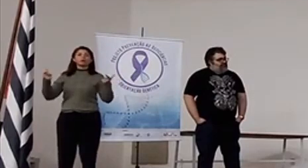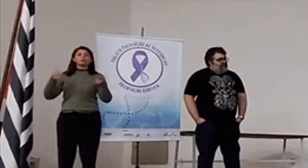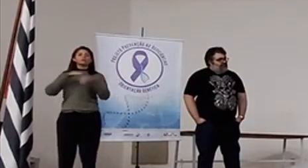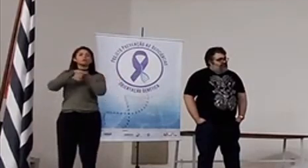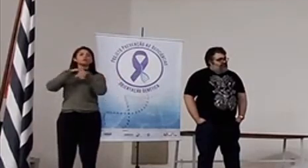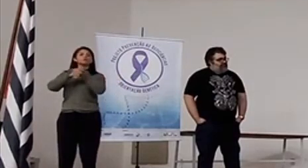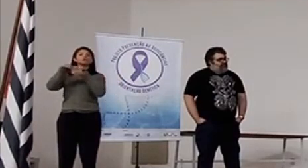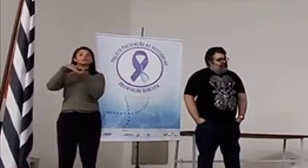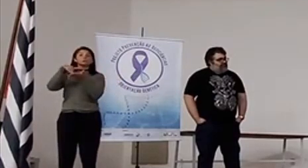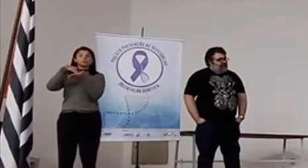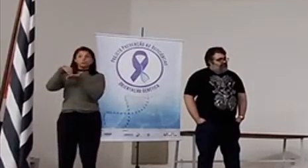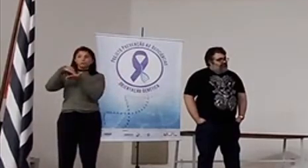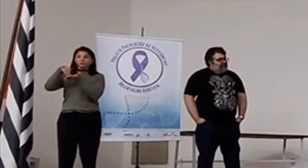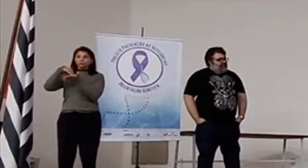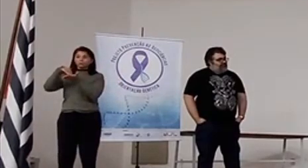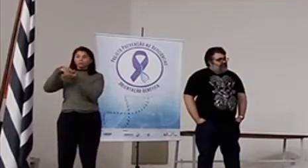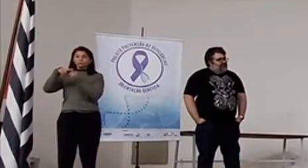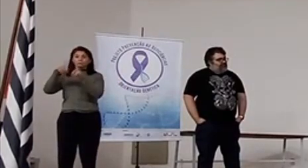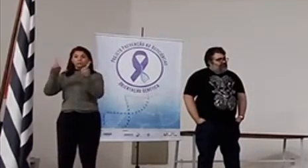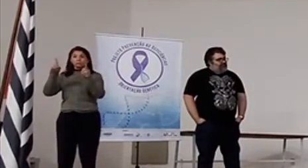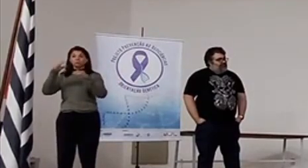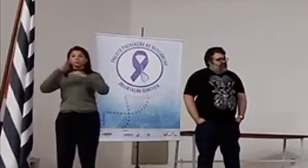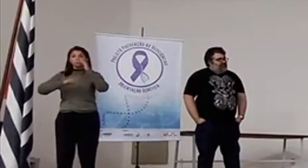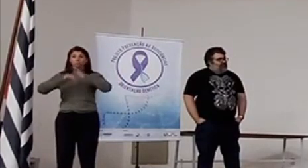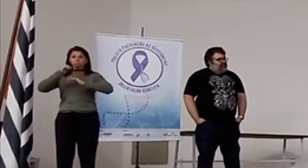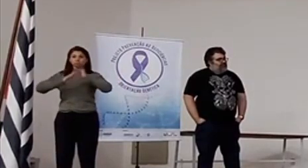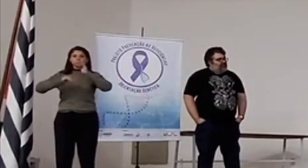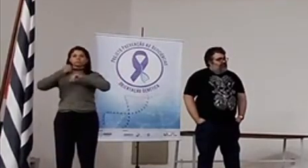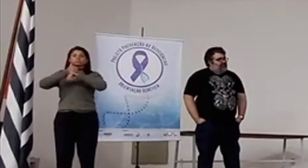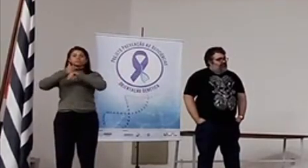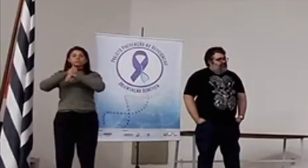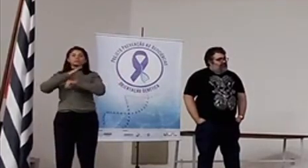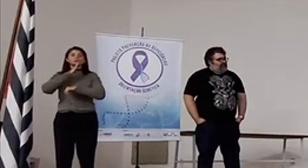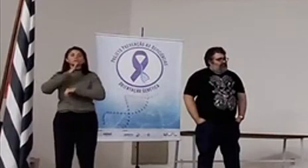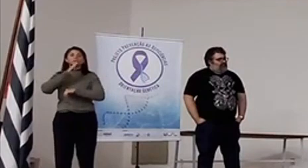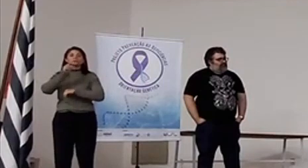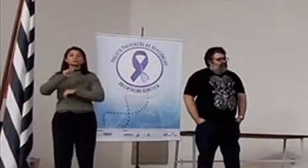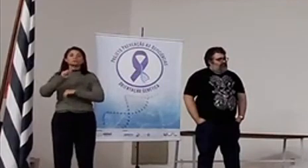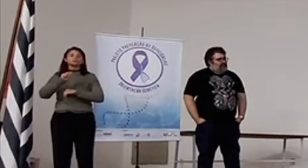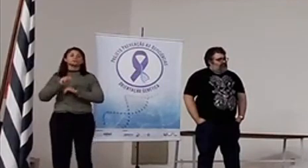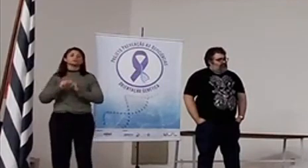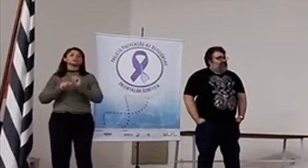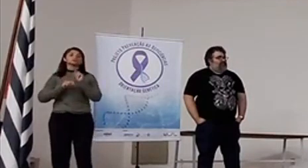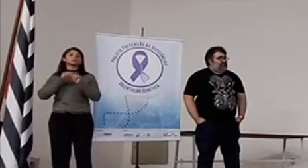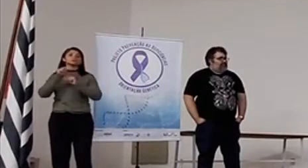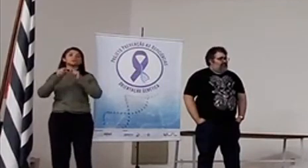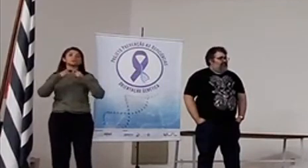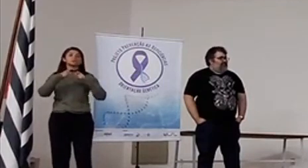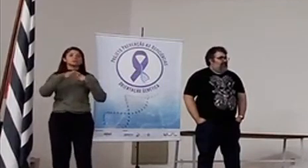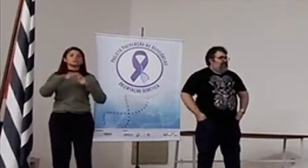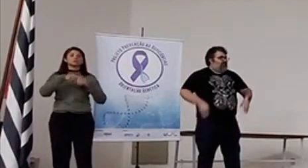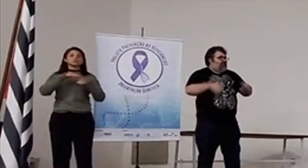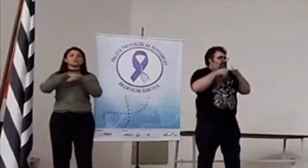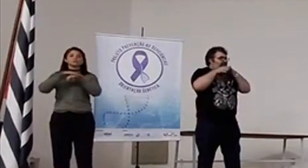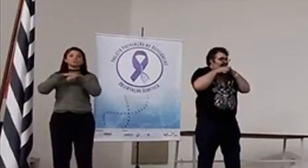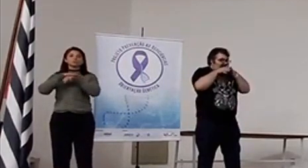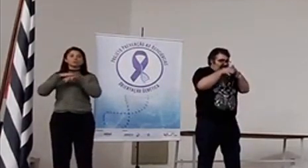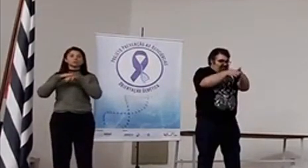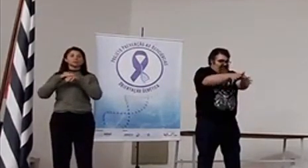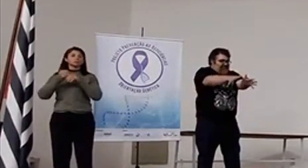os profissionais que estão na rede ainda não têm conhecimento. O Dr. Charles já vai falar com os médicos, com os profissionais da